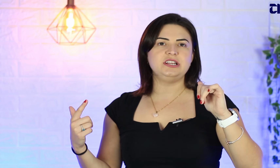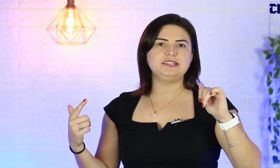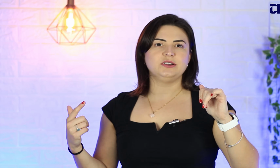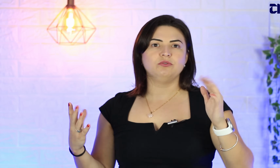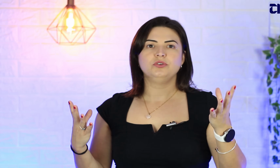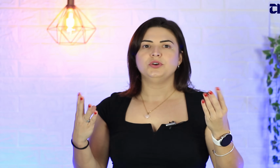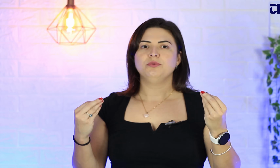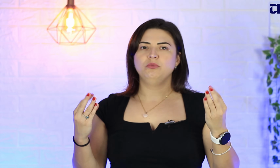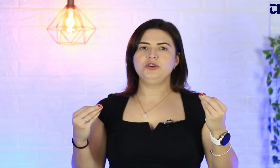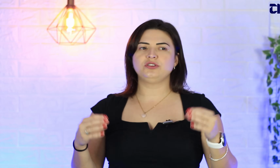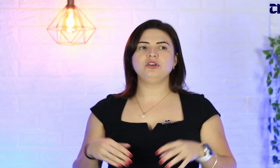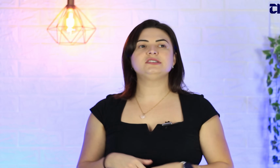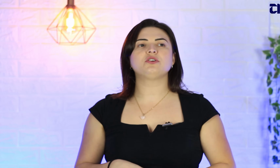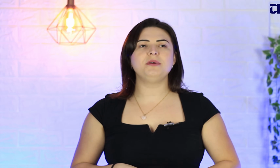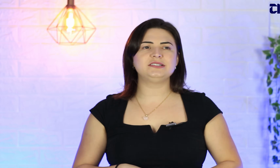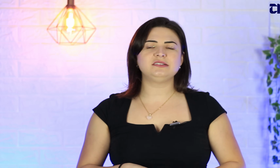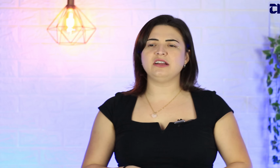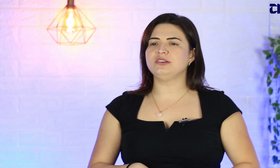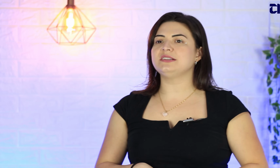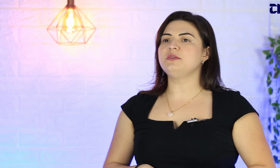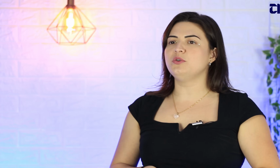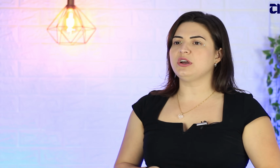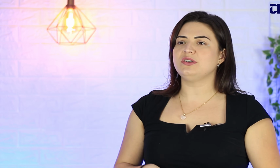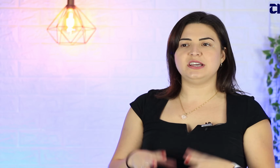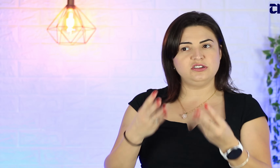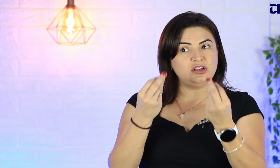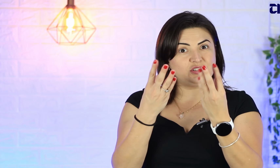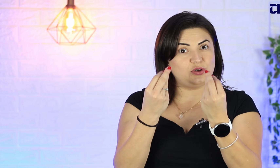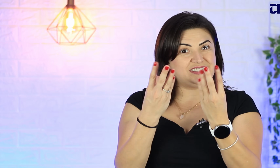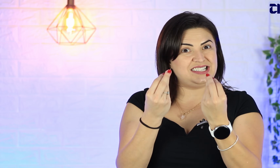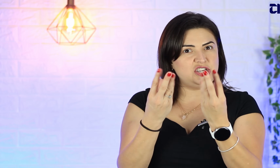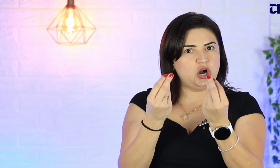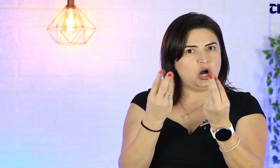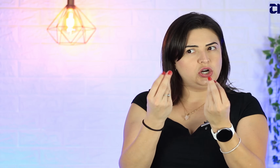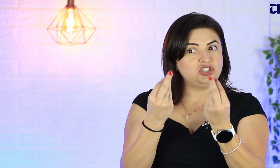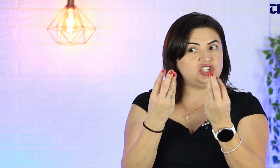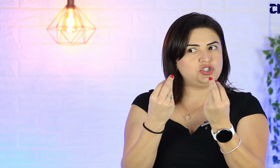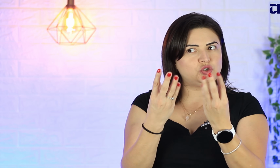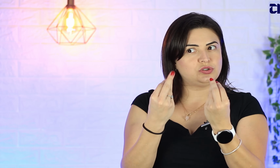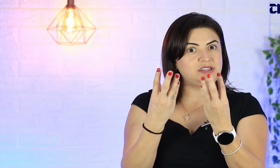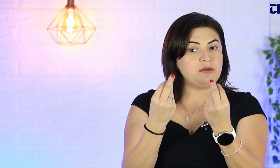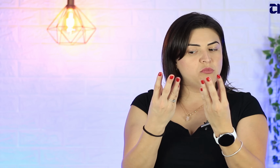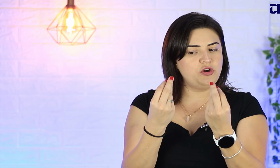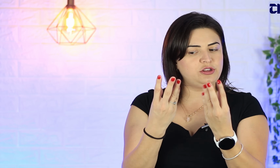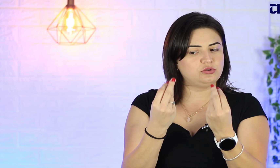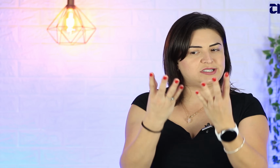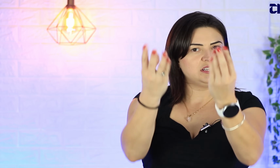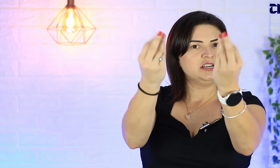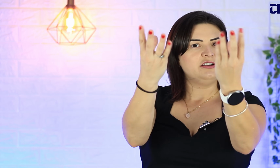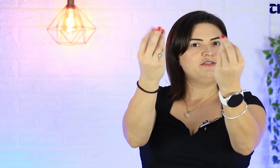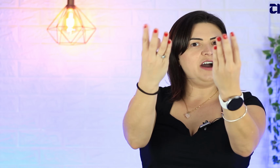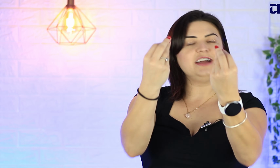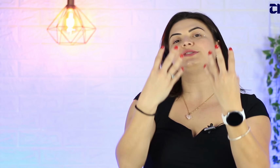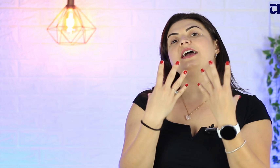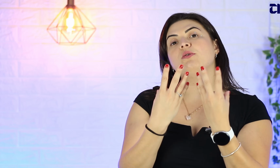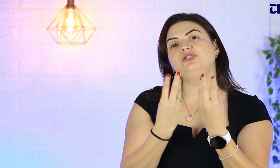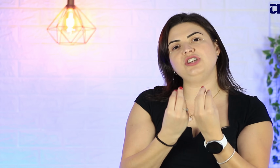utilizam. Muito. Nossa, como é que você está? Nossa, tem muita coisa aí. Nossa, eu estou assim, ó. Disso. Tem muitos. Vários. É um